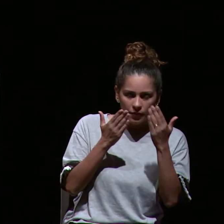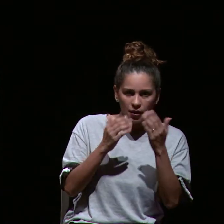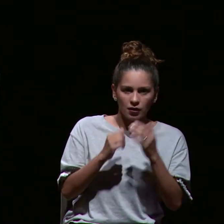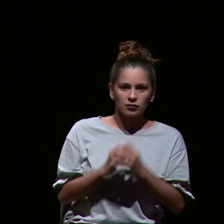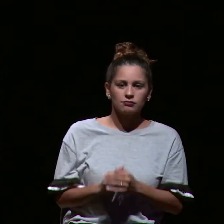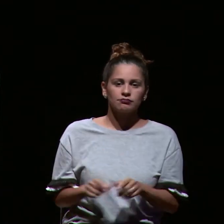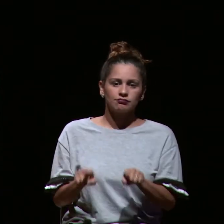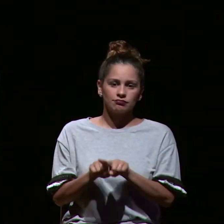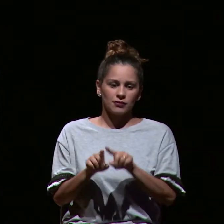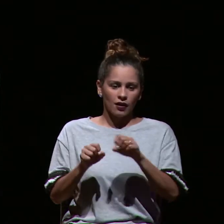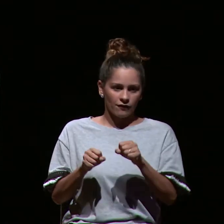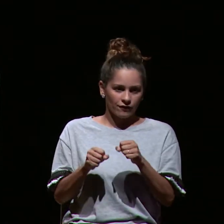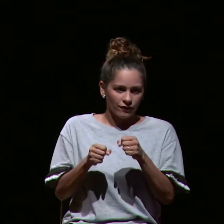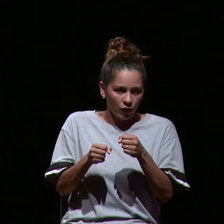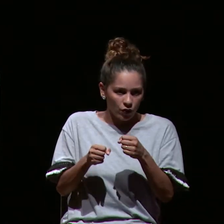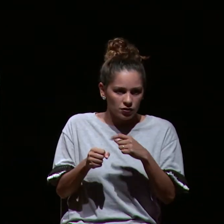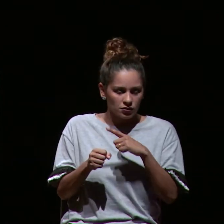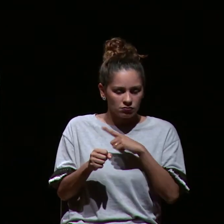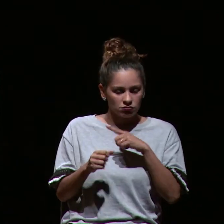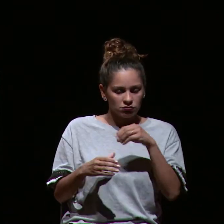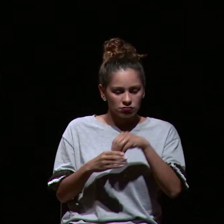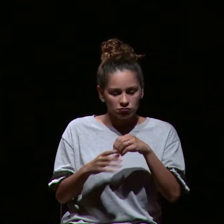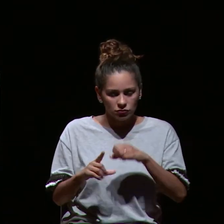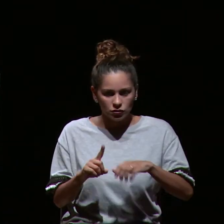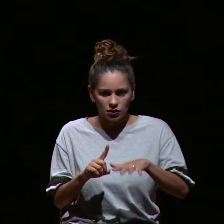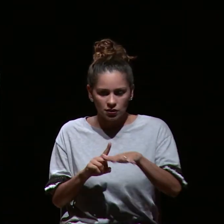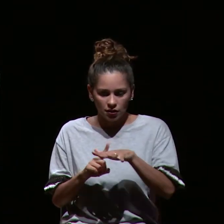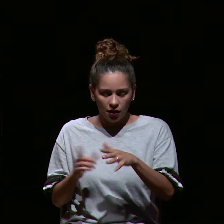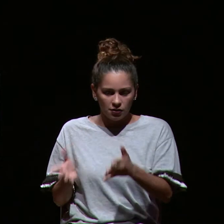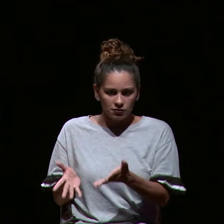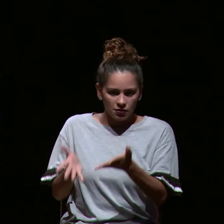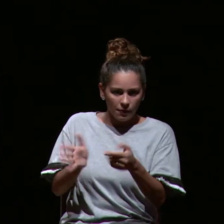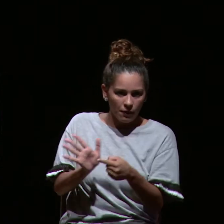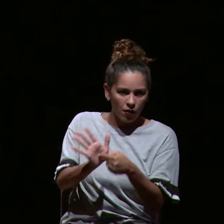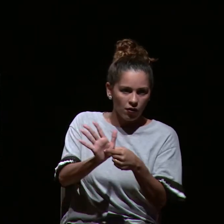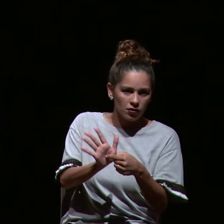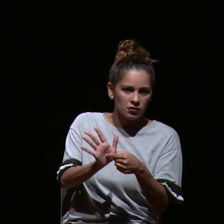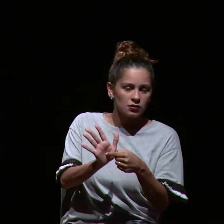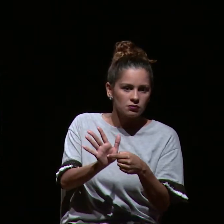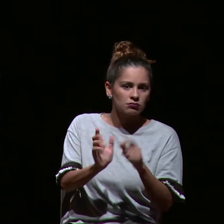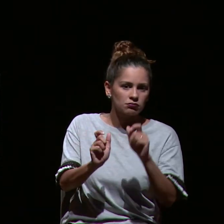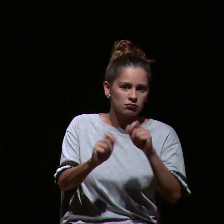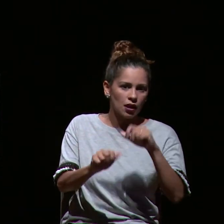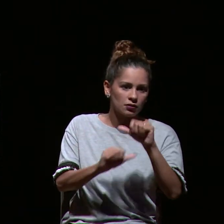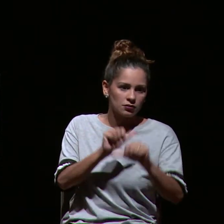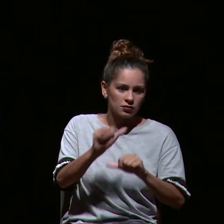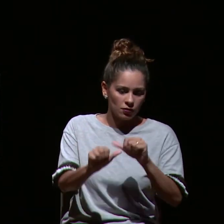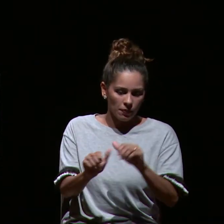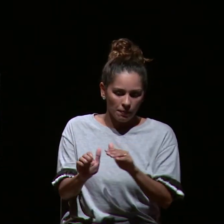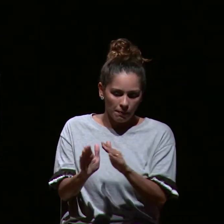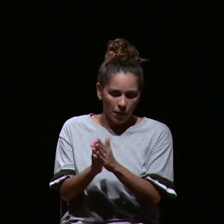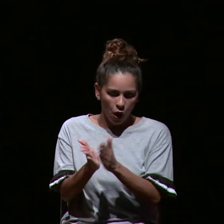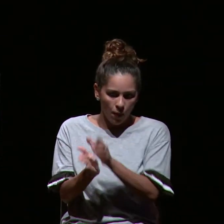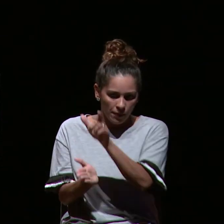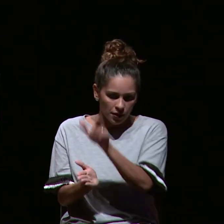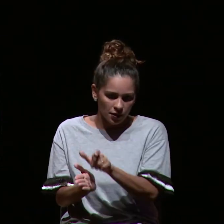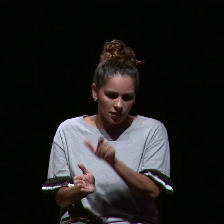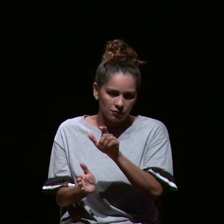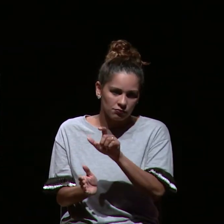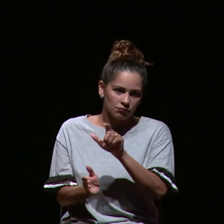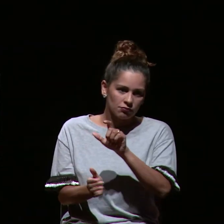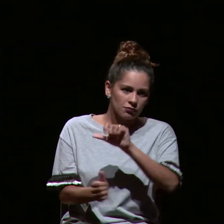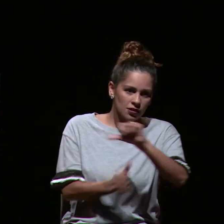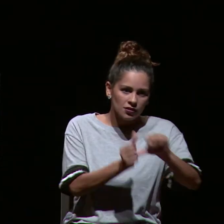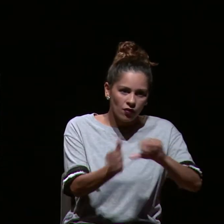qual ela nos é oferecida, é também capaz de transformar o pobre em intelectual. Se pensarmos o intelectual,